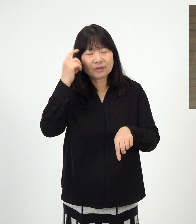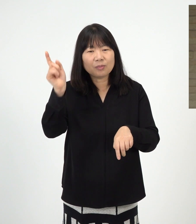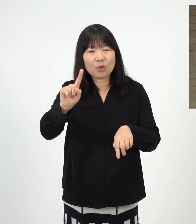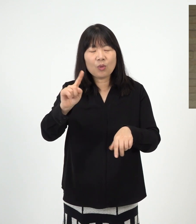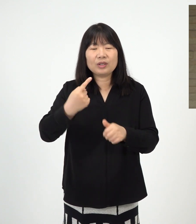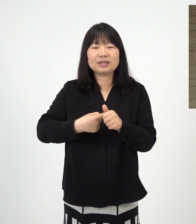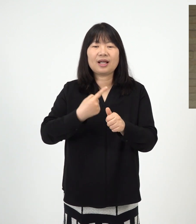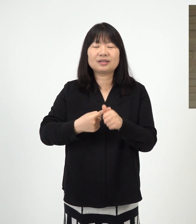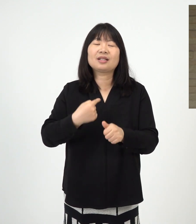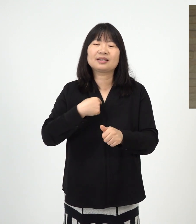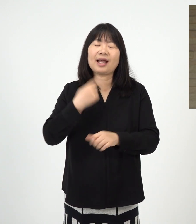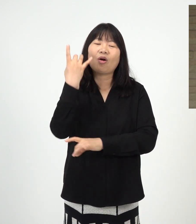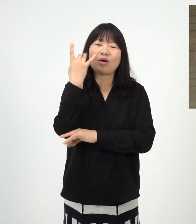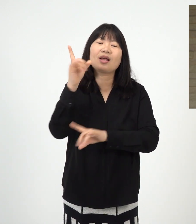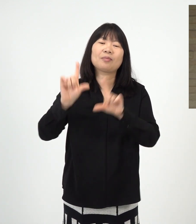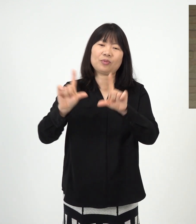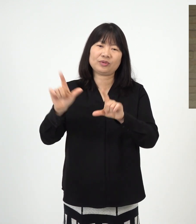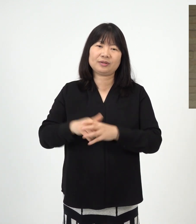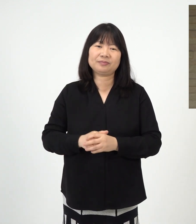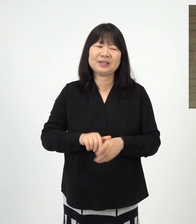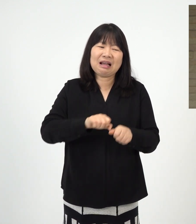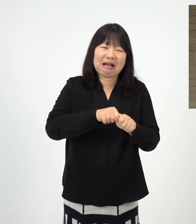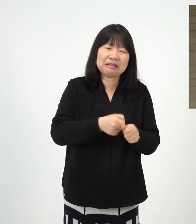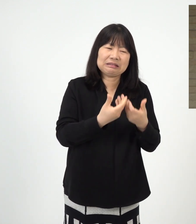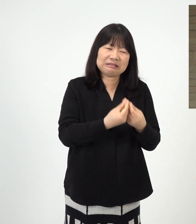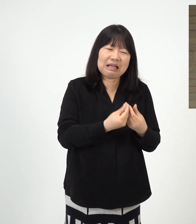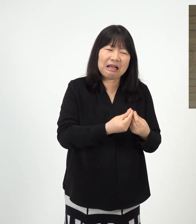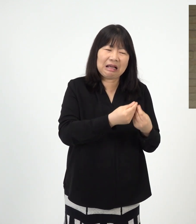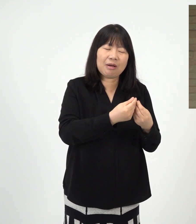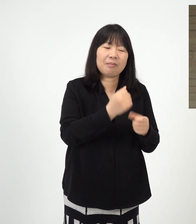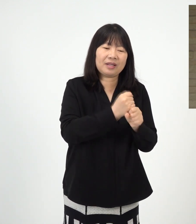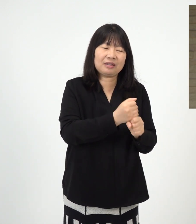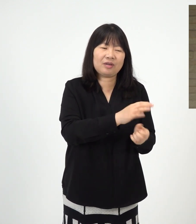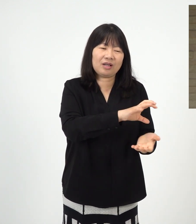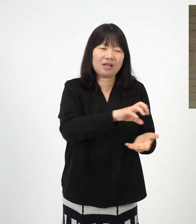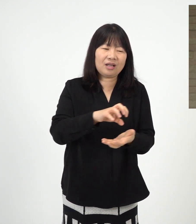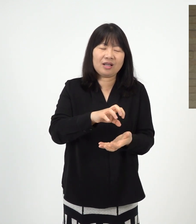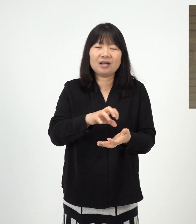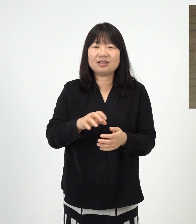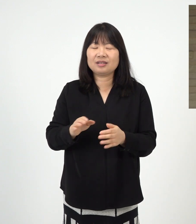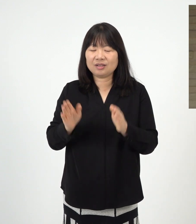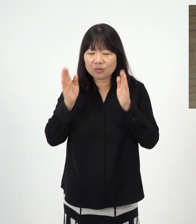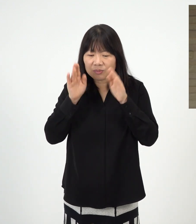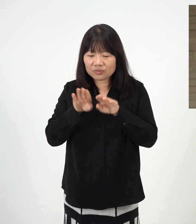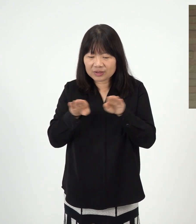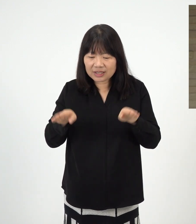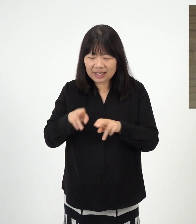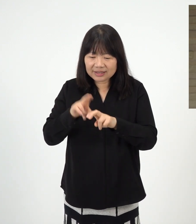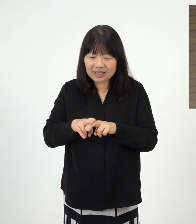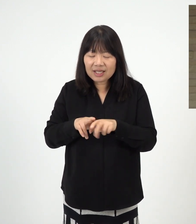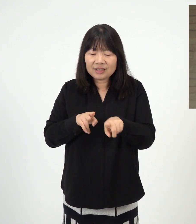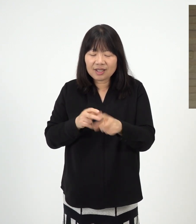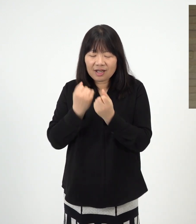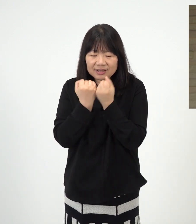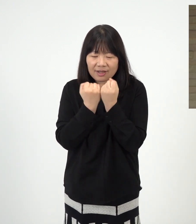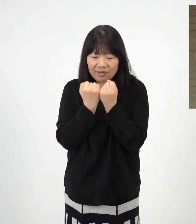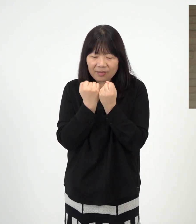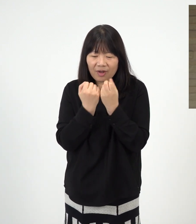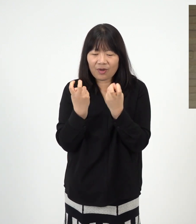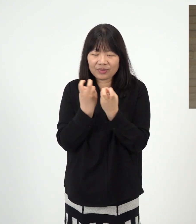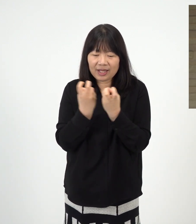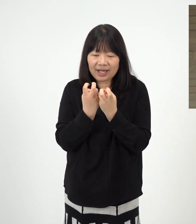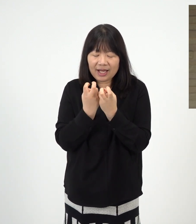어거지로 한번 예를 만들어 봤어요, 제가. 오늘 책상 앞에 앉아가지고, 이거를 우리 성도들에게 어떻게 설명을 해야